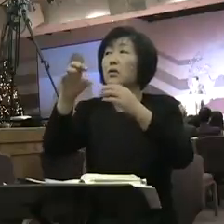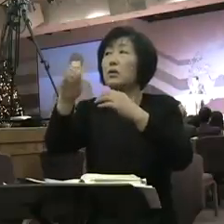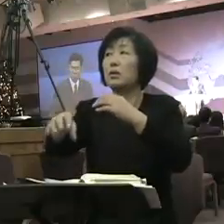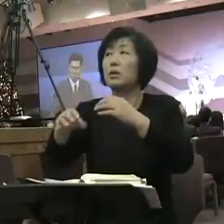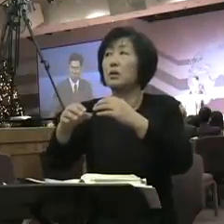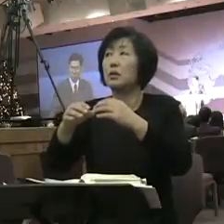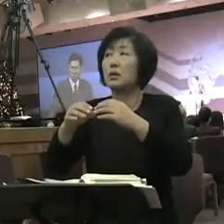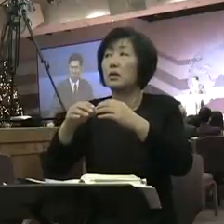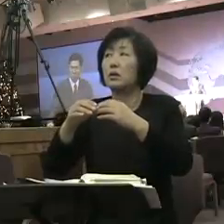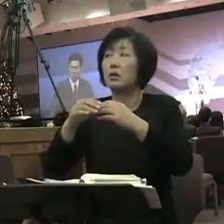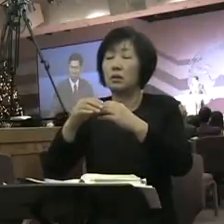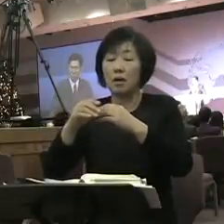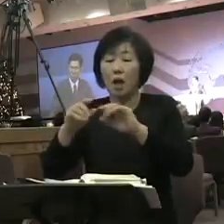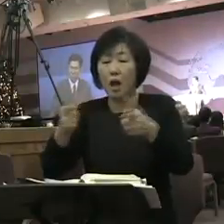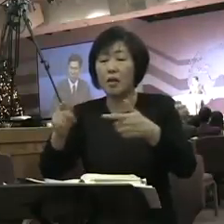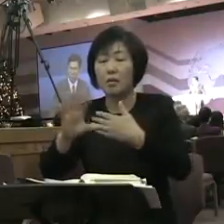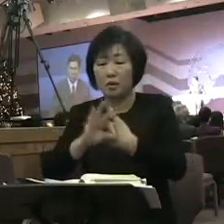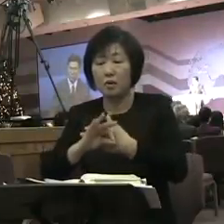그만입니다.